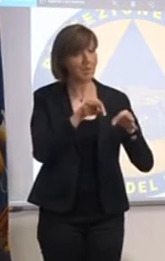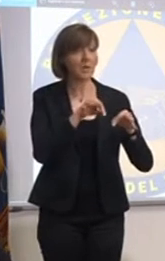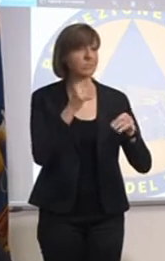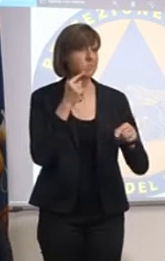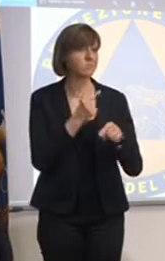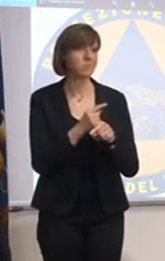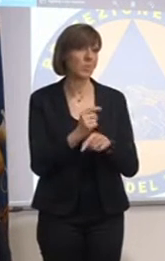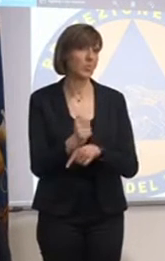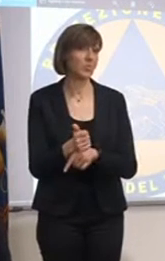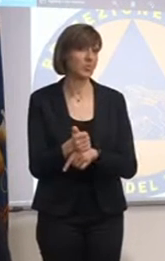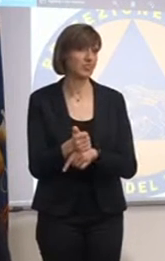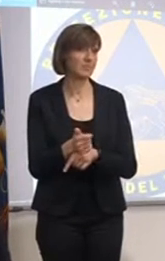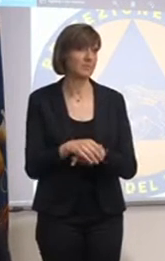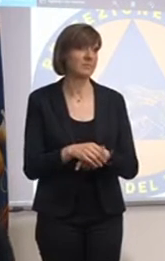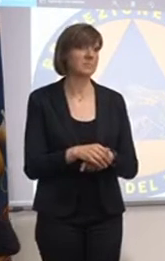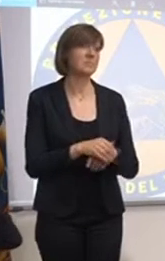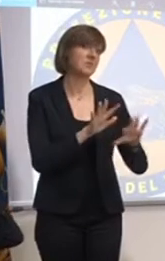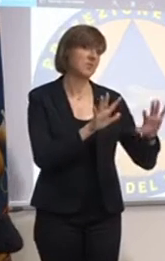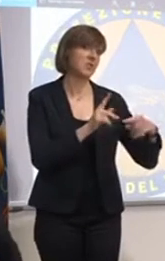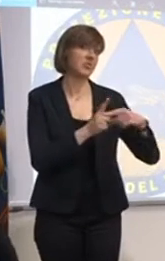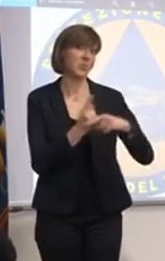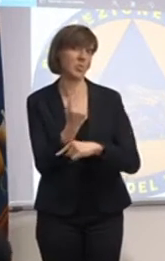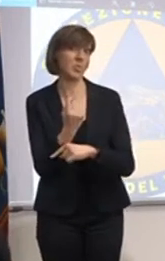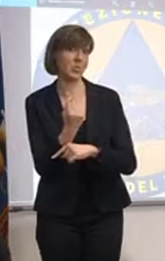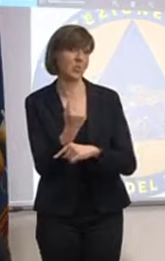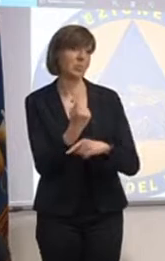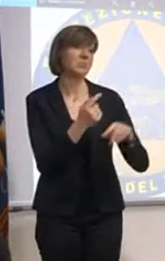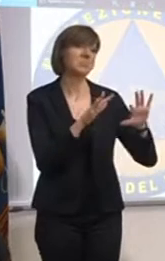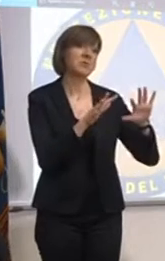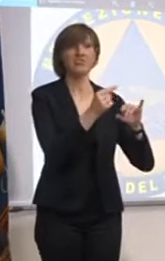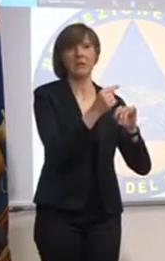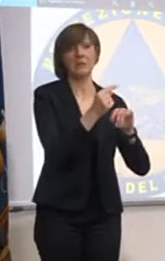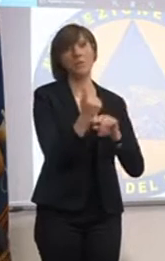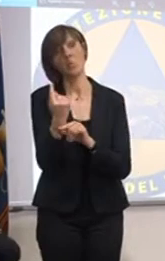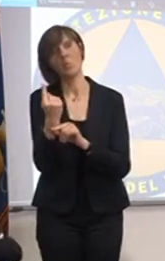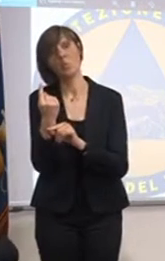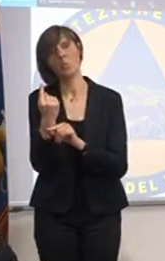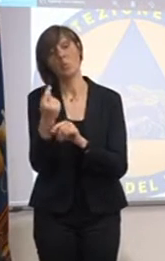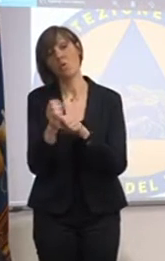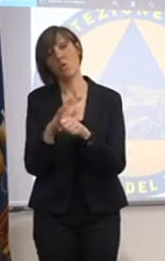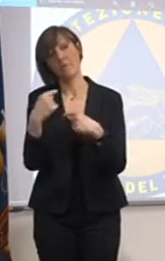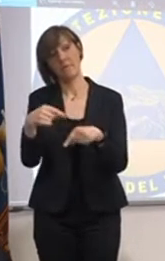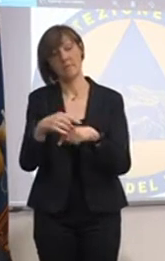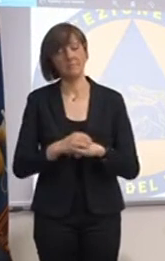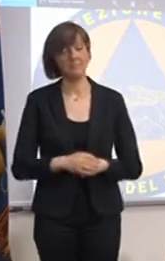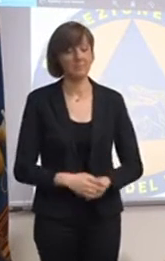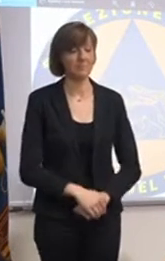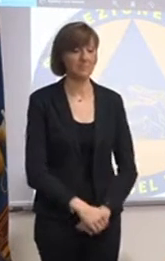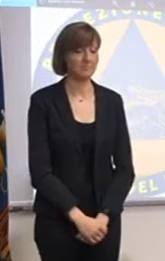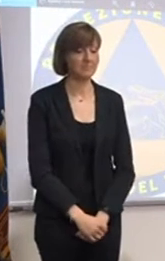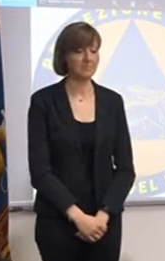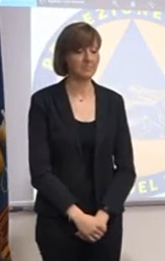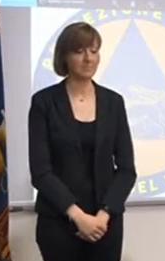governatore ha annunciato che invierà al Comitato Tecnico Scientifico Regionale una proposta di ordinanza per il trasporto pubblico locale, per poter avere la